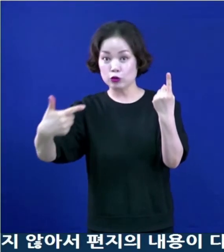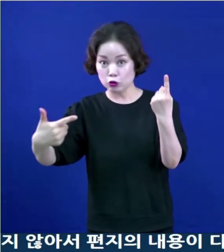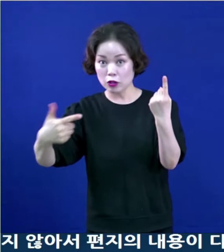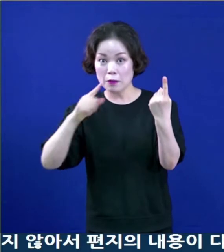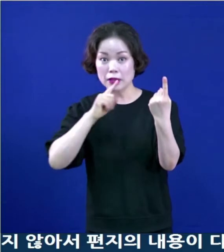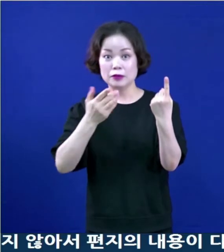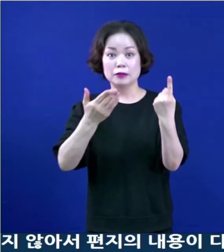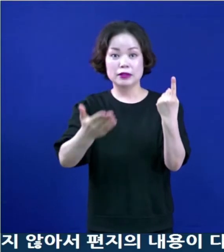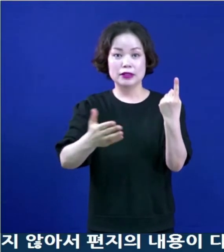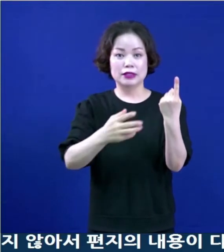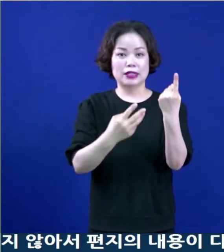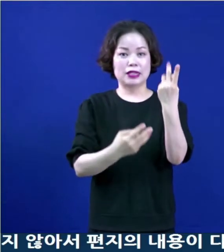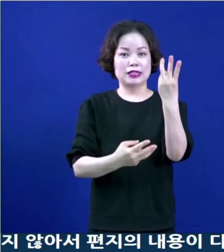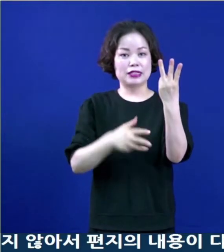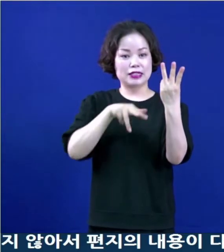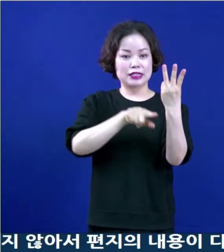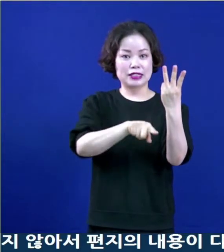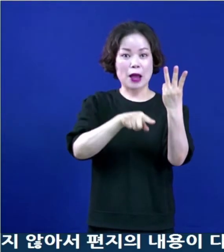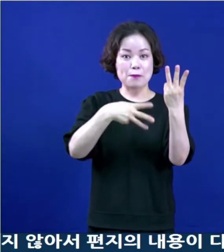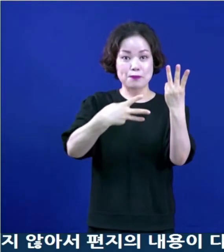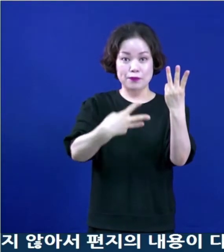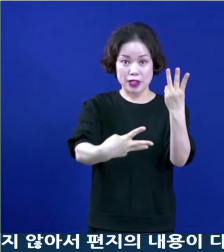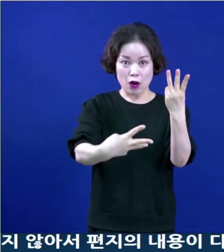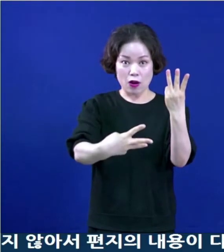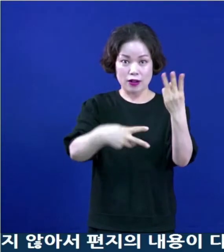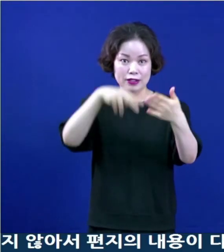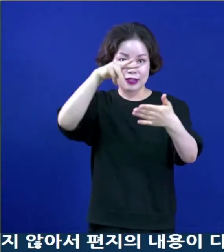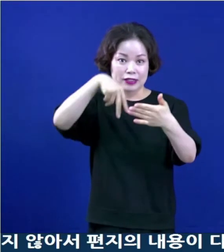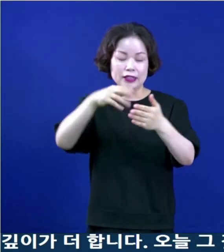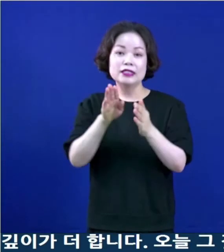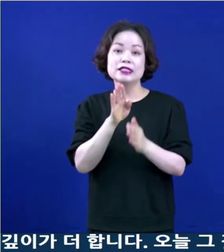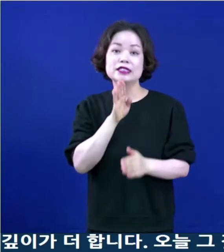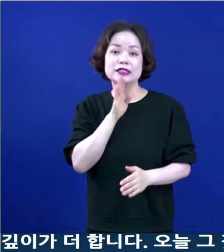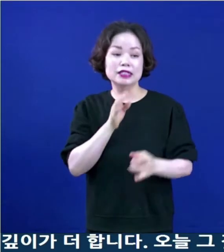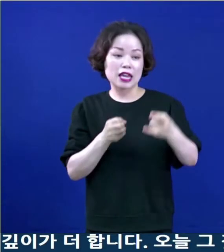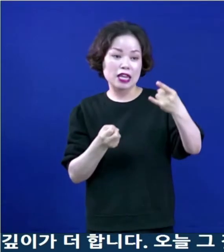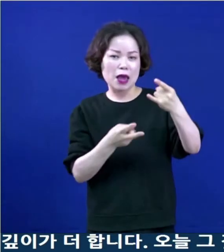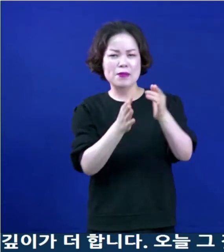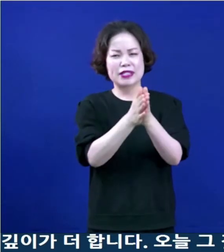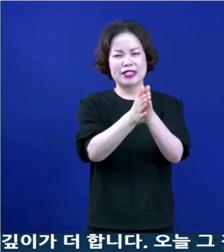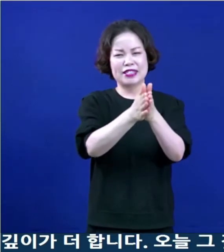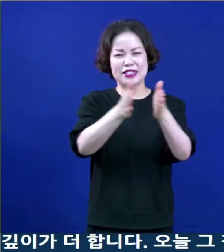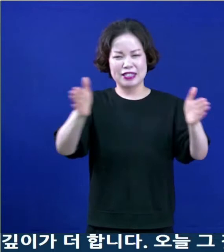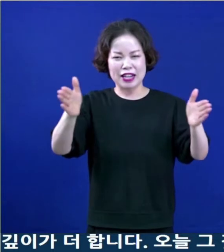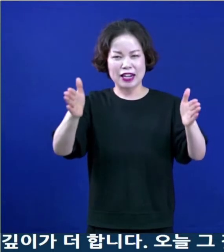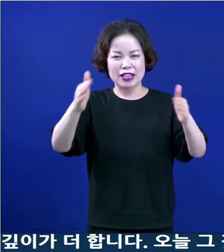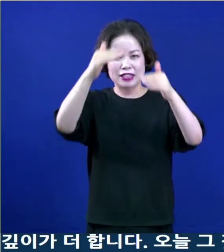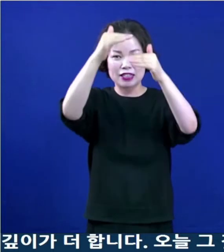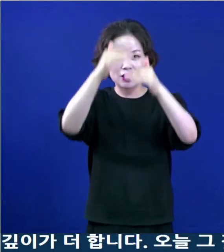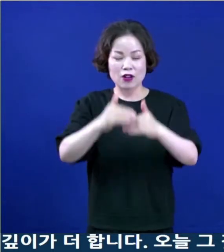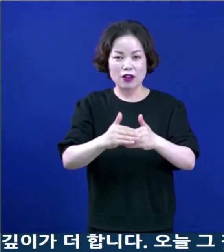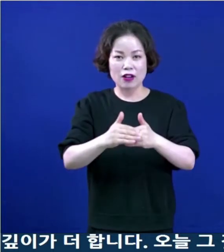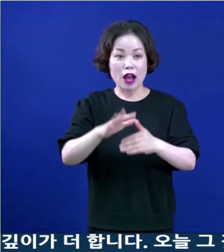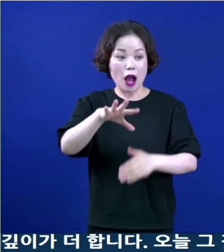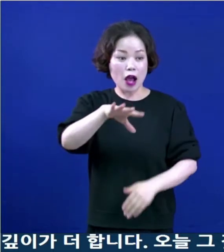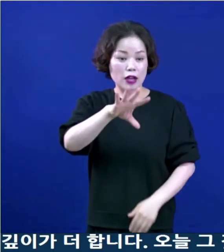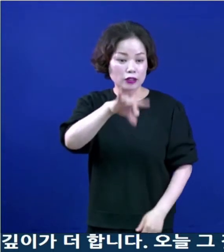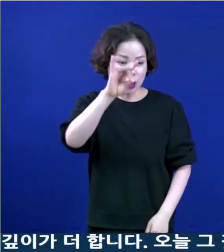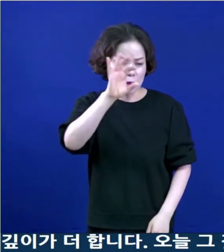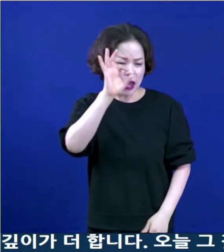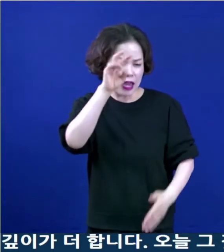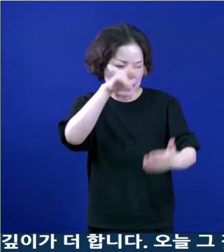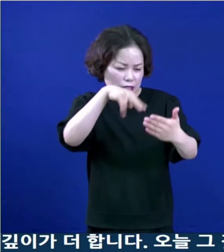되는데 3절을 같이 한번 보시기 바랍니다. 3절은 실질적으로 에베소서를 시작하는 구절인데 한번 읽으시면서 이